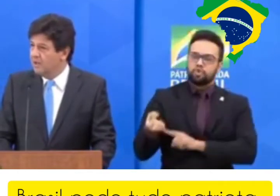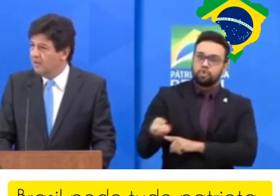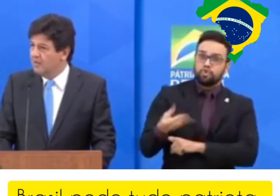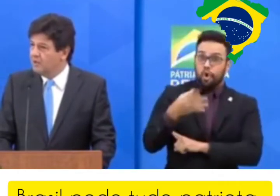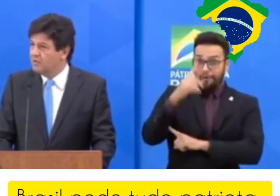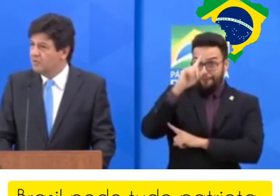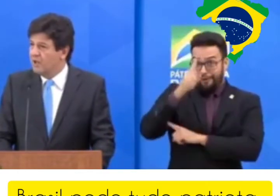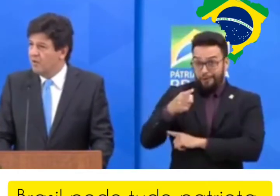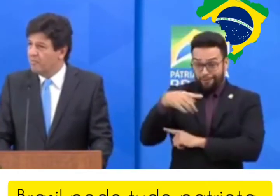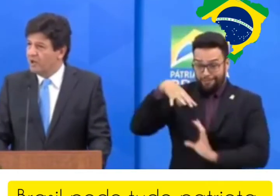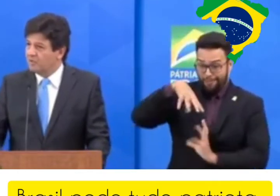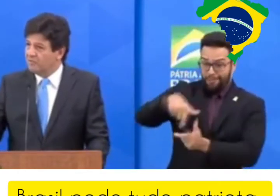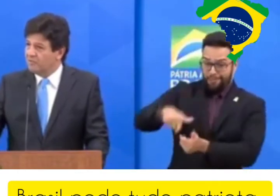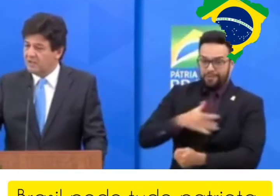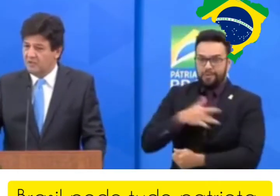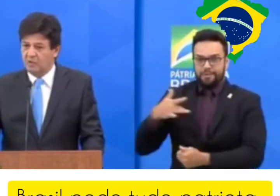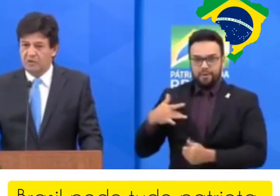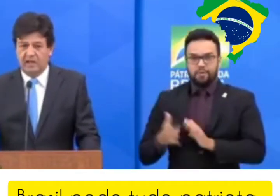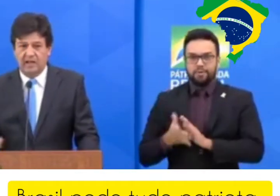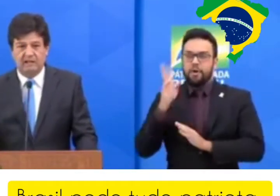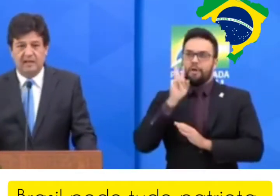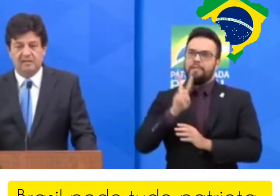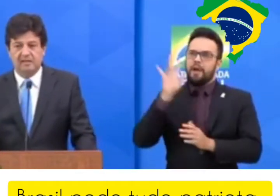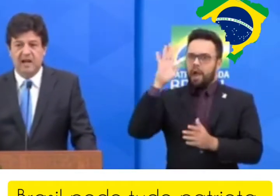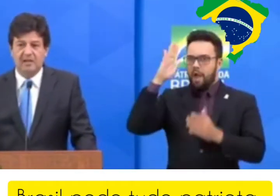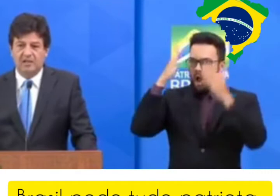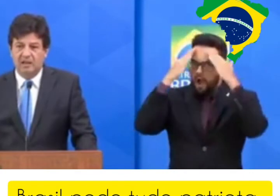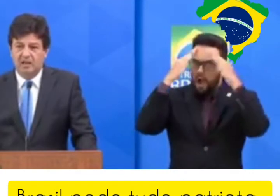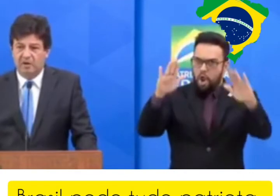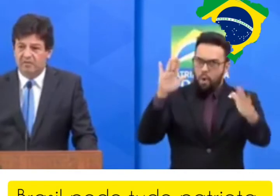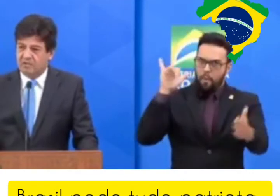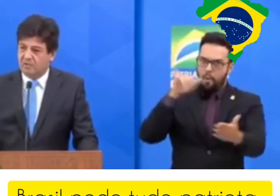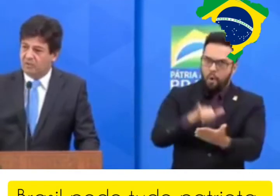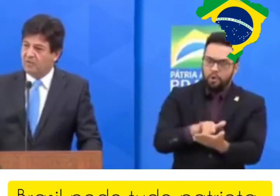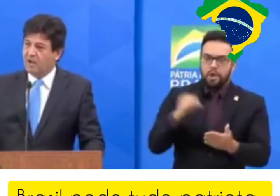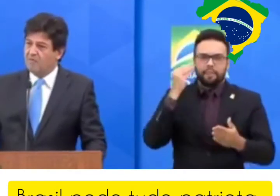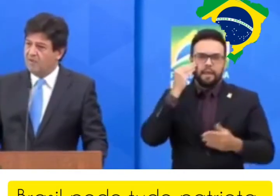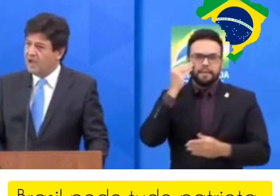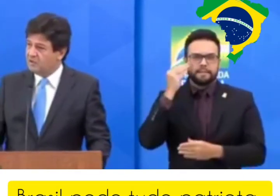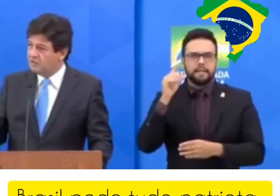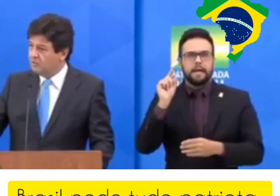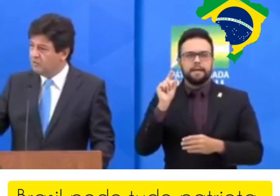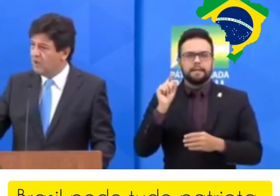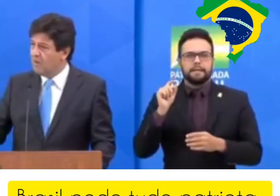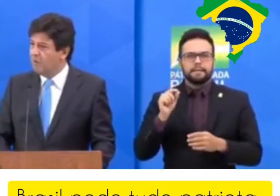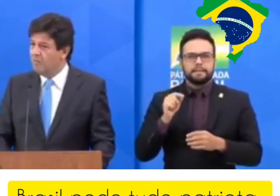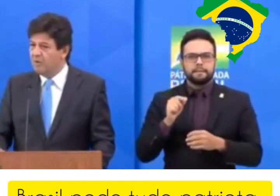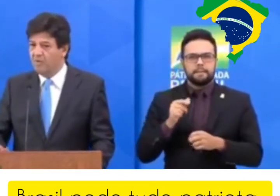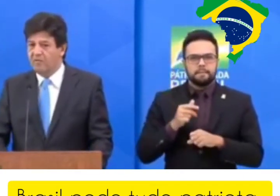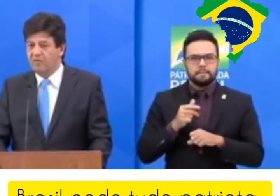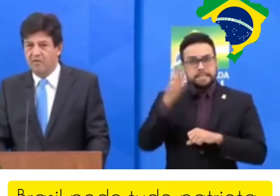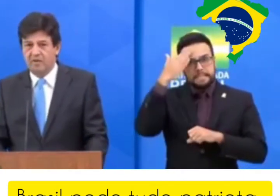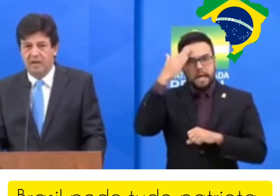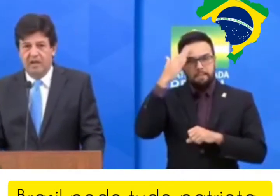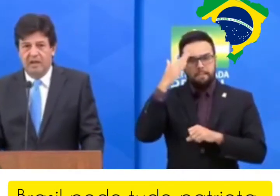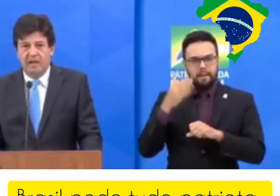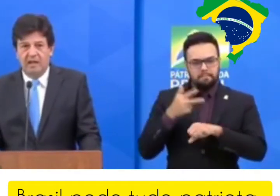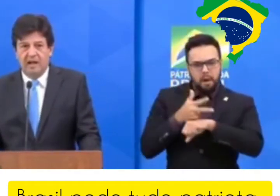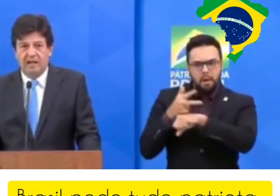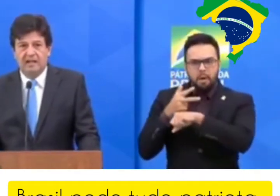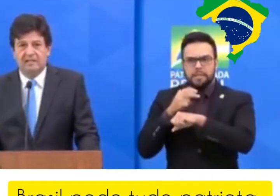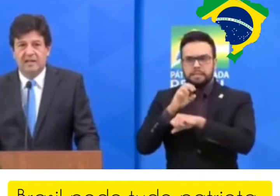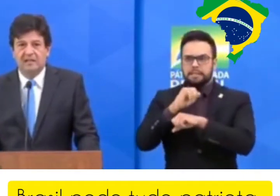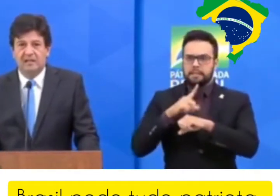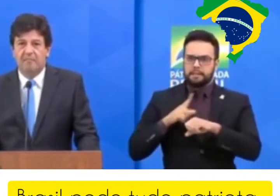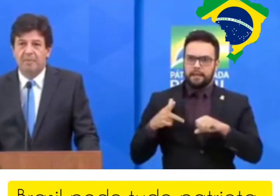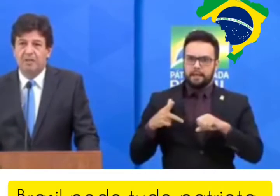saúde? Veja os aeroportos que fazem toda aquela testagem para ver se não tem um canivete, se não tem uma bomba, um revólver.